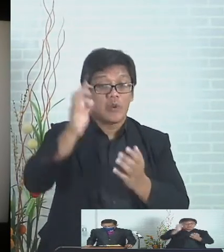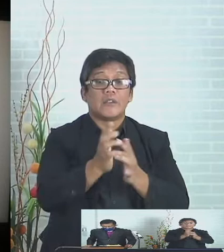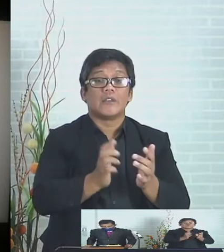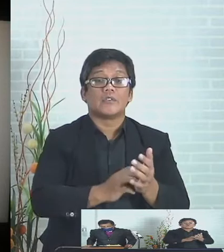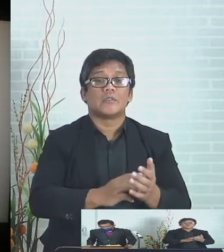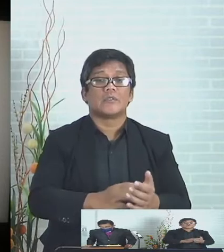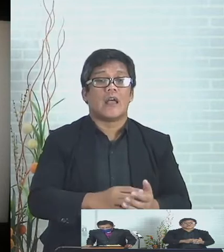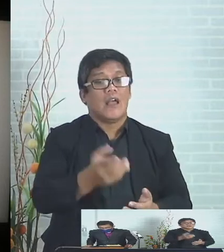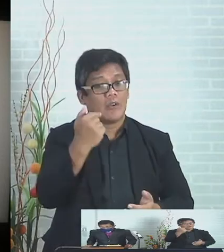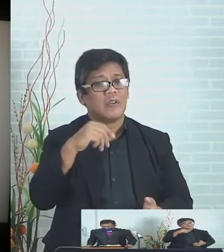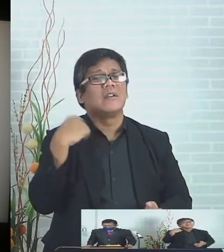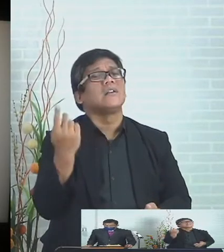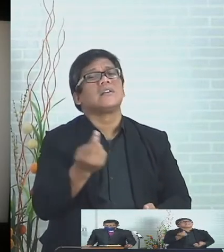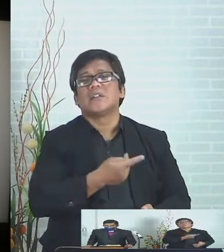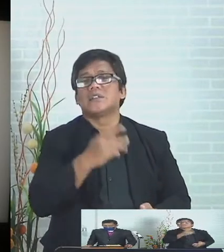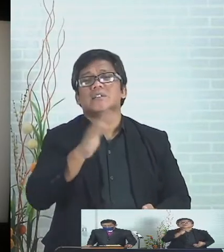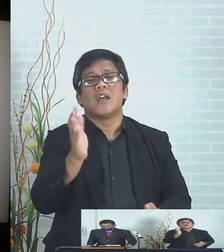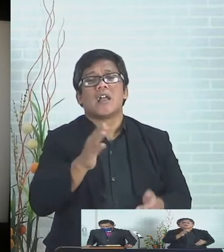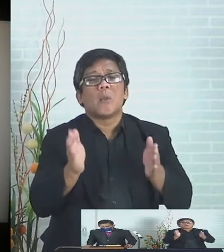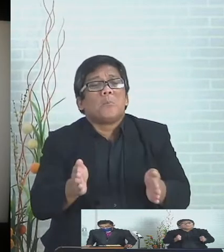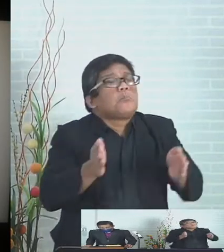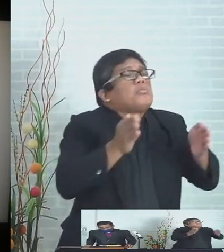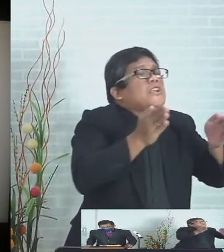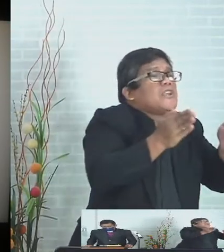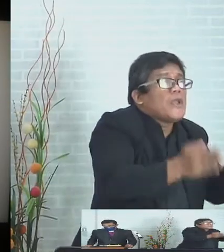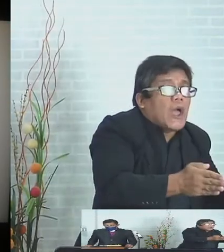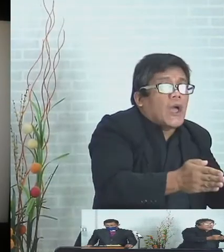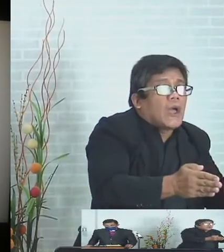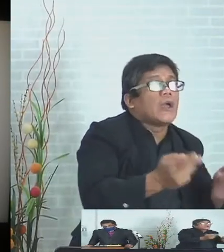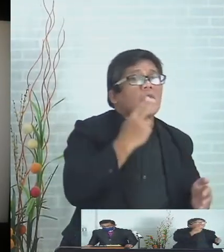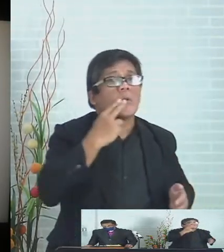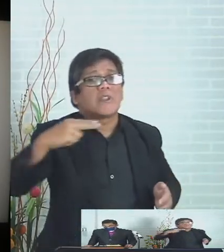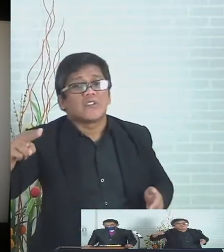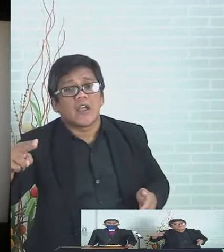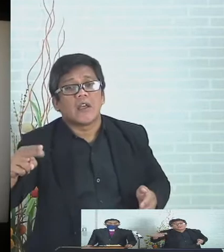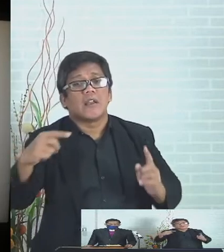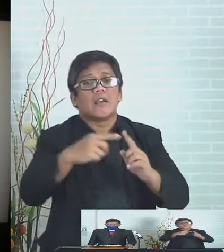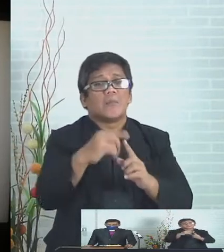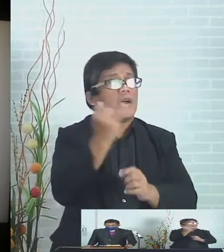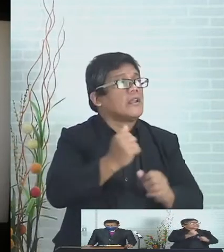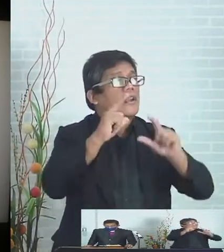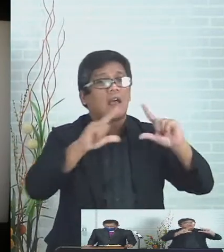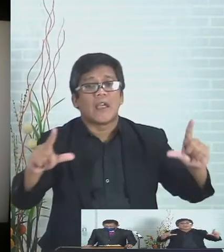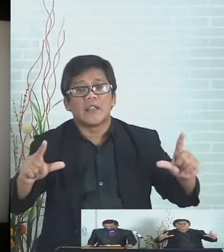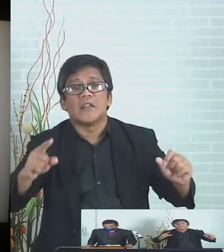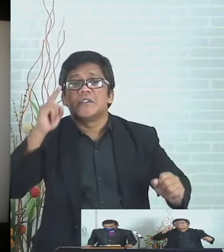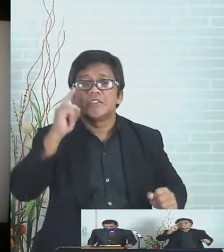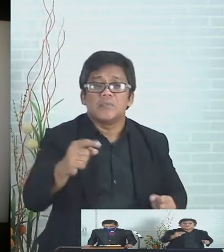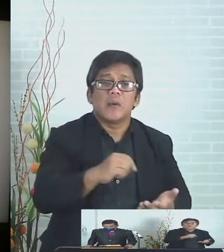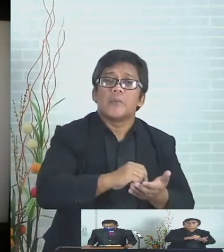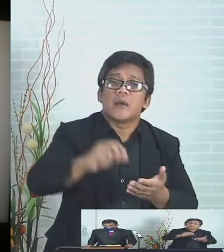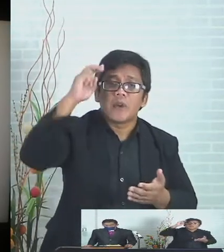kita tidak akan beralih kepada pribadi atau kekuatan yang lain Kenapa demikian sebab nama